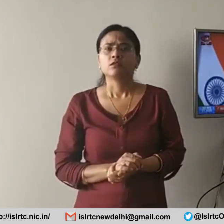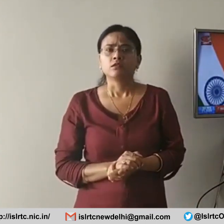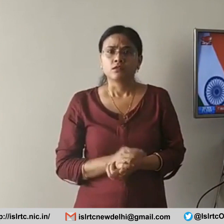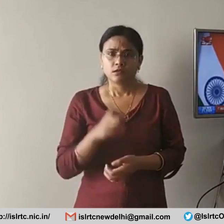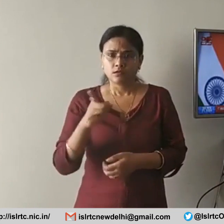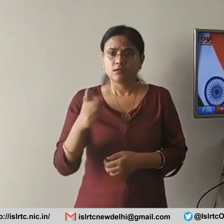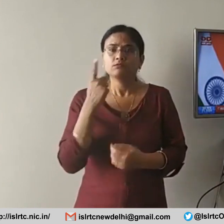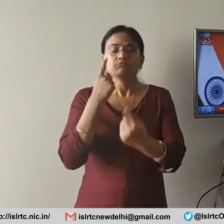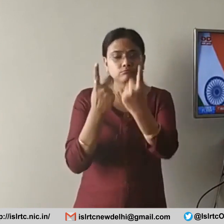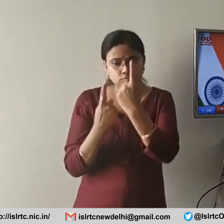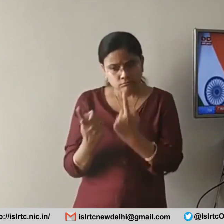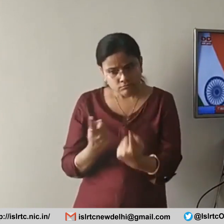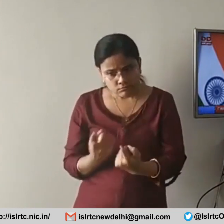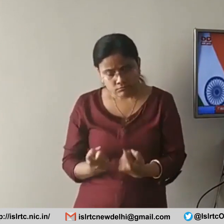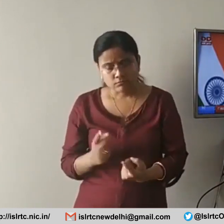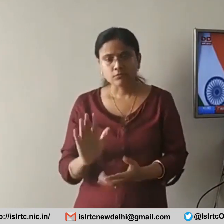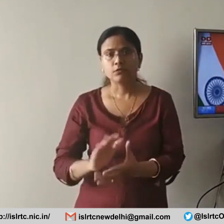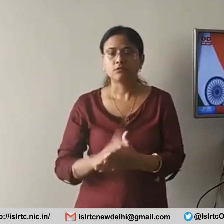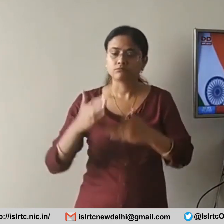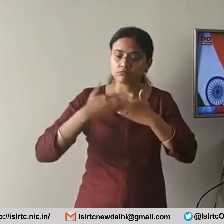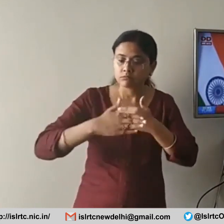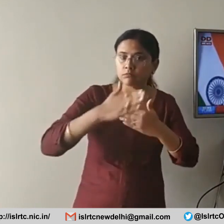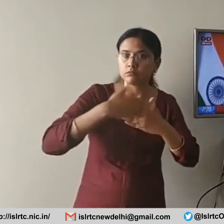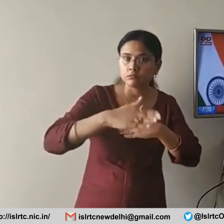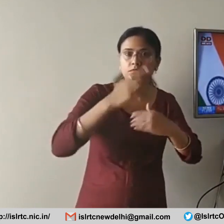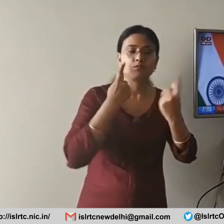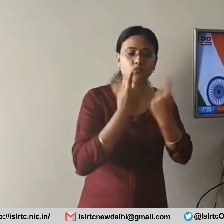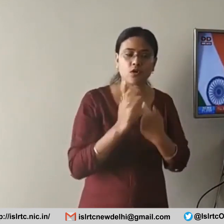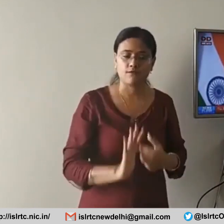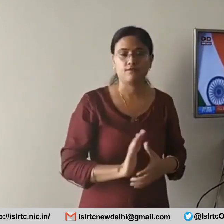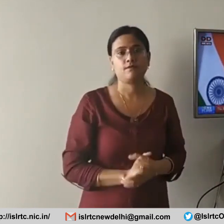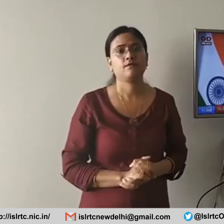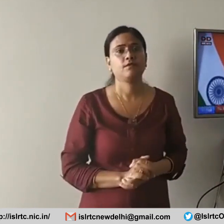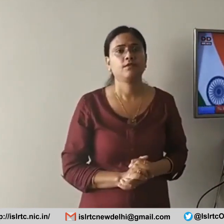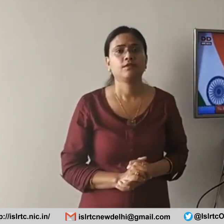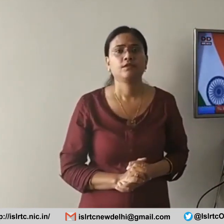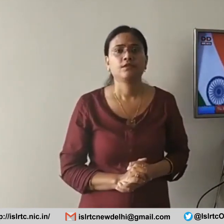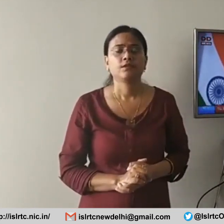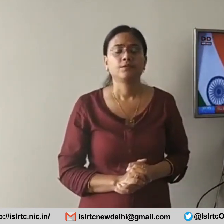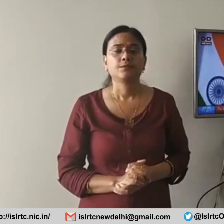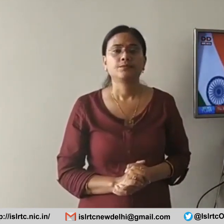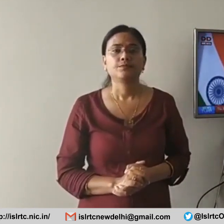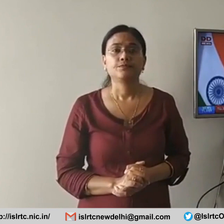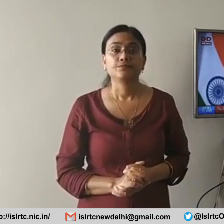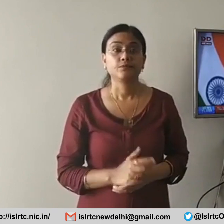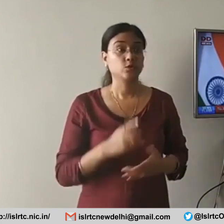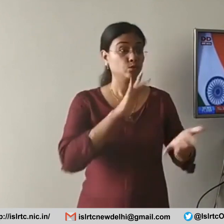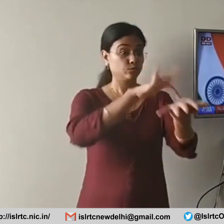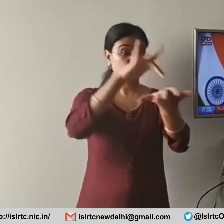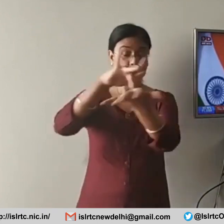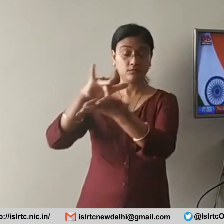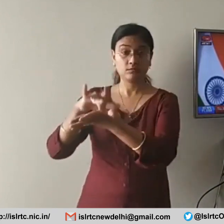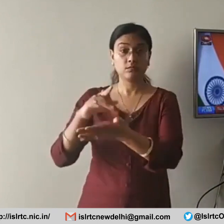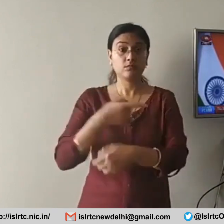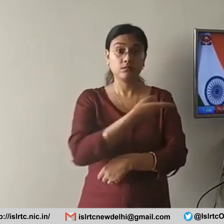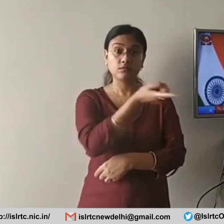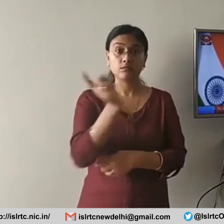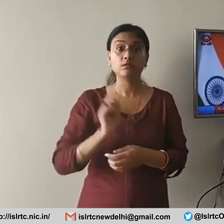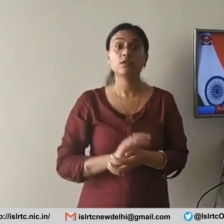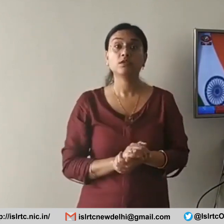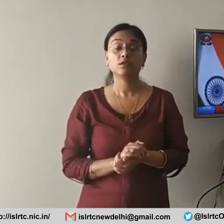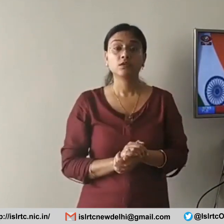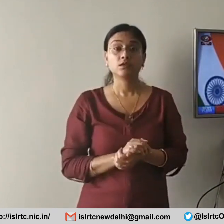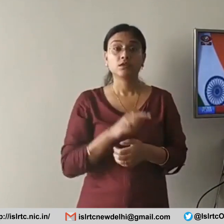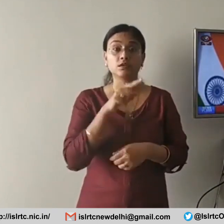इसका मूल्यांकन लगातार किया जाएगा। जो क्षेत्र